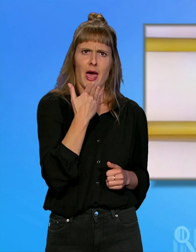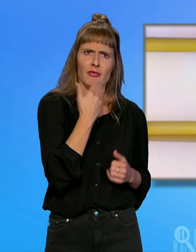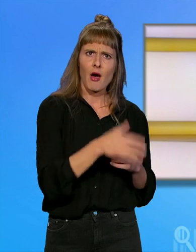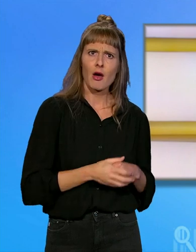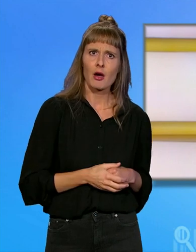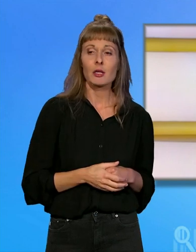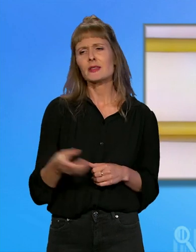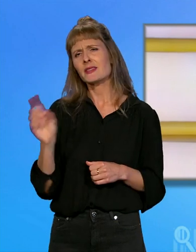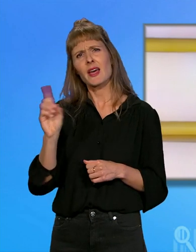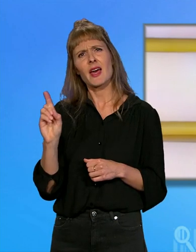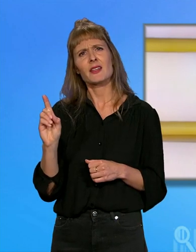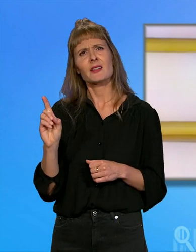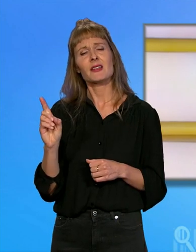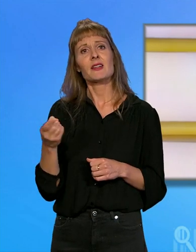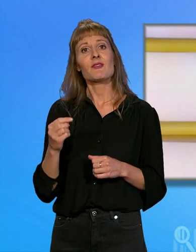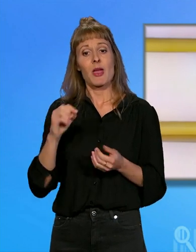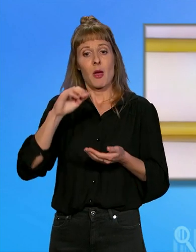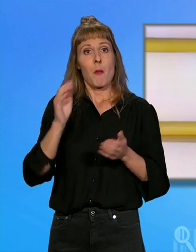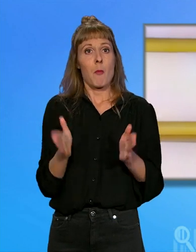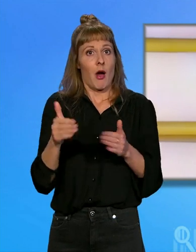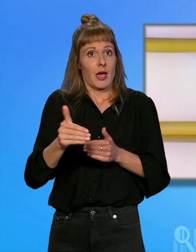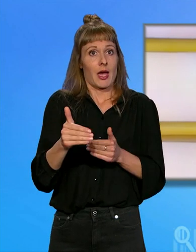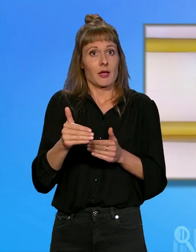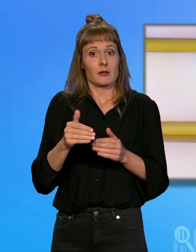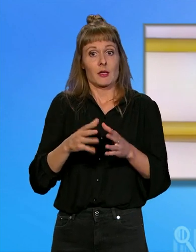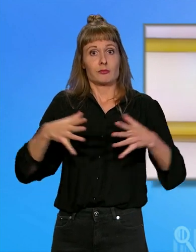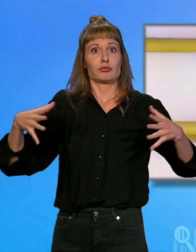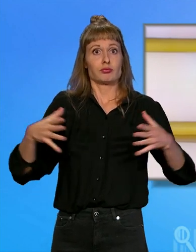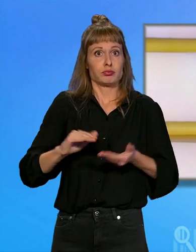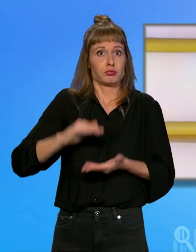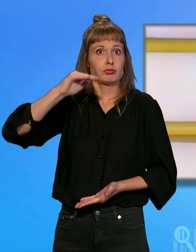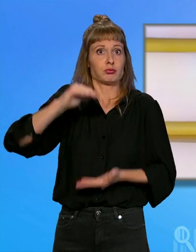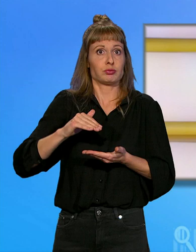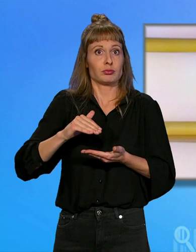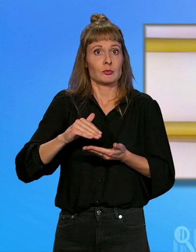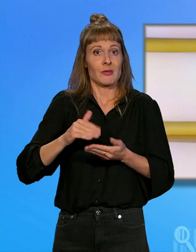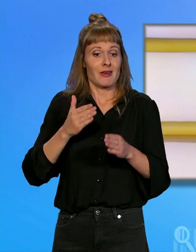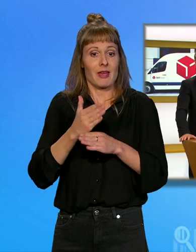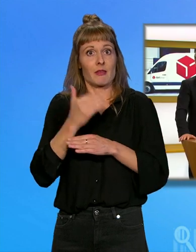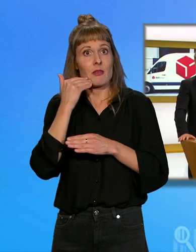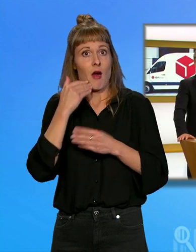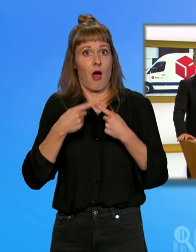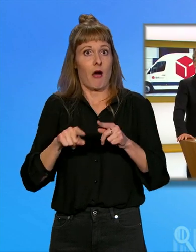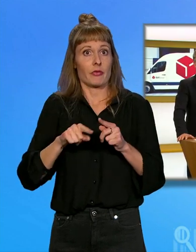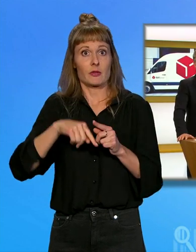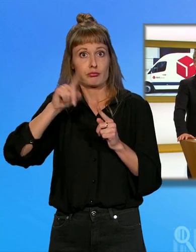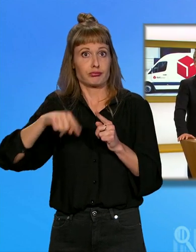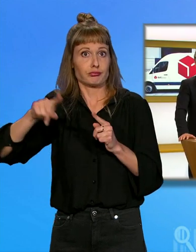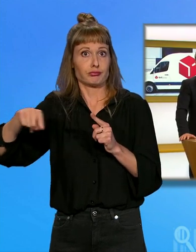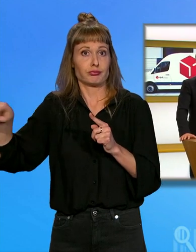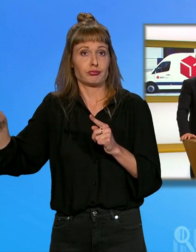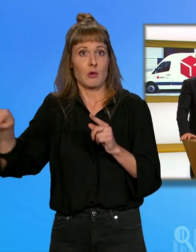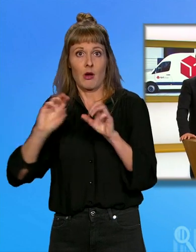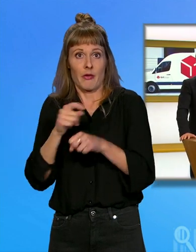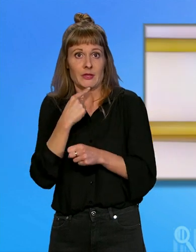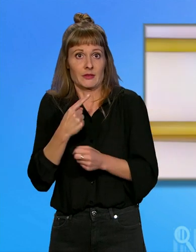Die Paketvolumen sind jeden Tag anders. Und dann möchte ich auch sagen. Machen, Frank. Nein, du willst nicht machen, was ich jetzt vorgeschlagen habe. Ich kann es einfach nicht